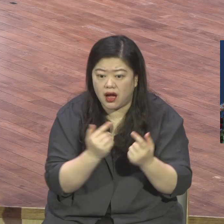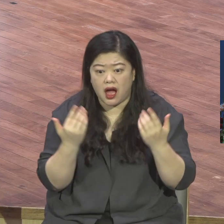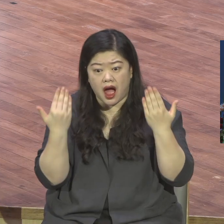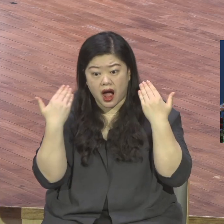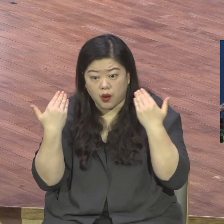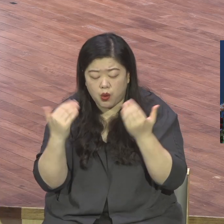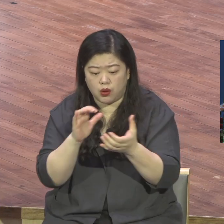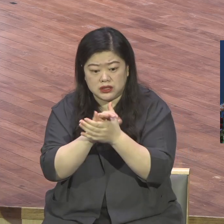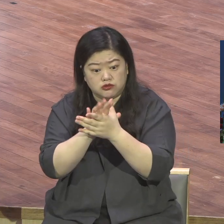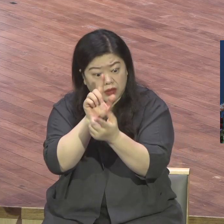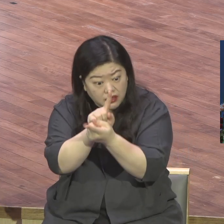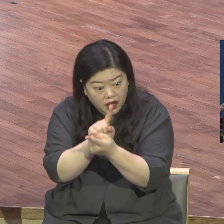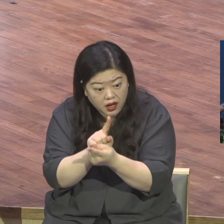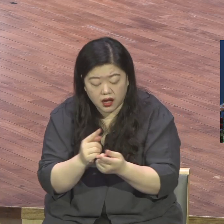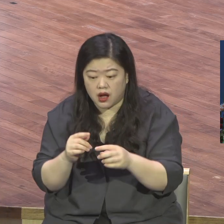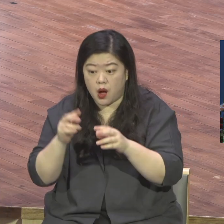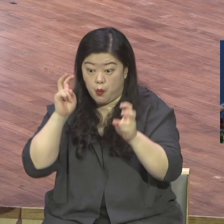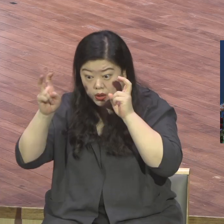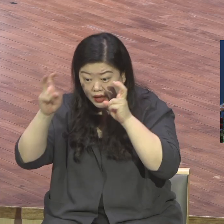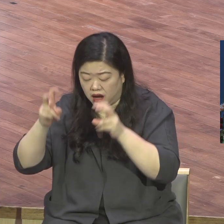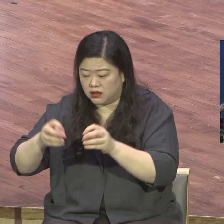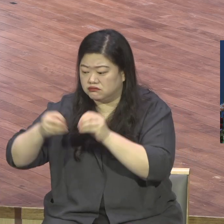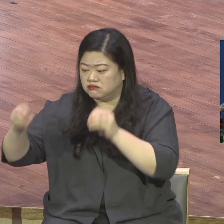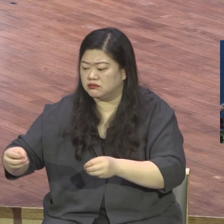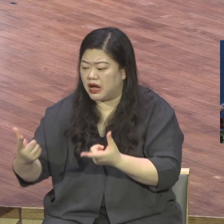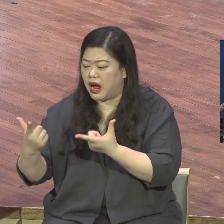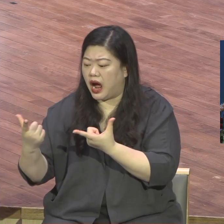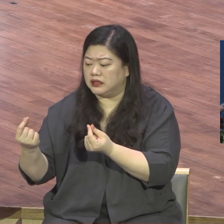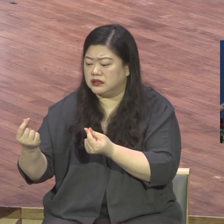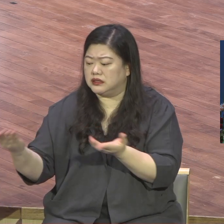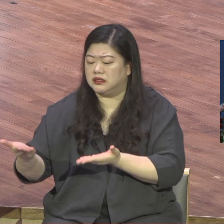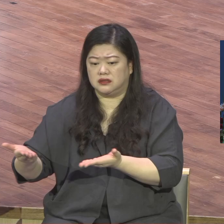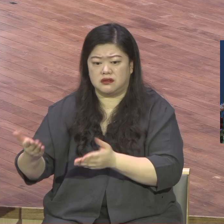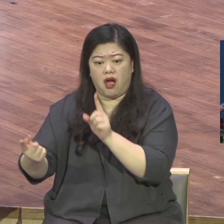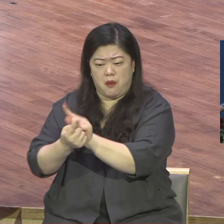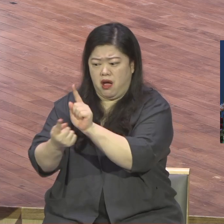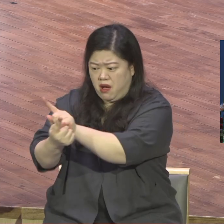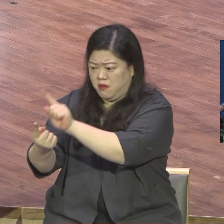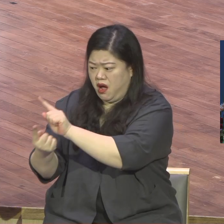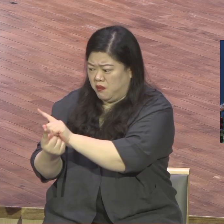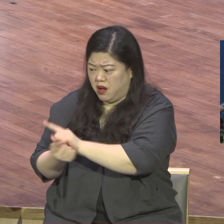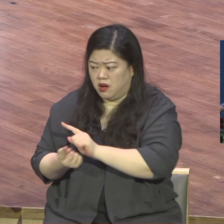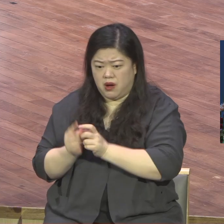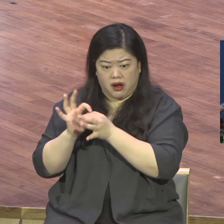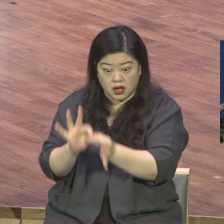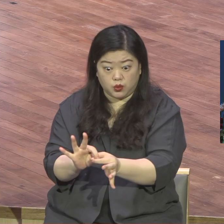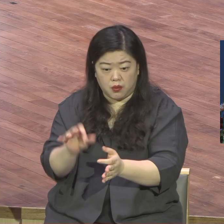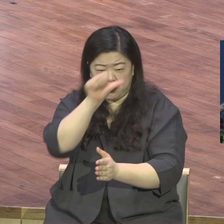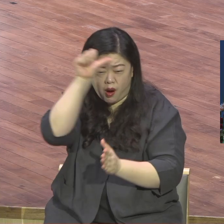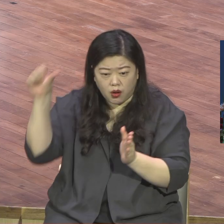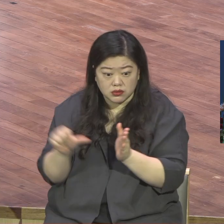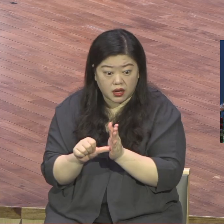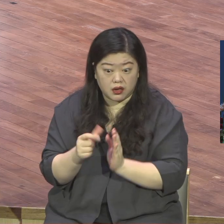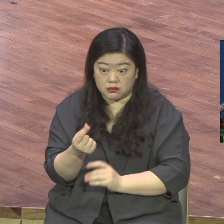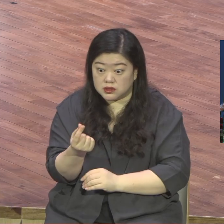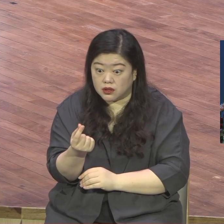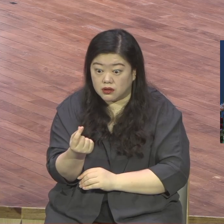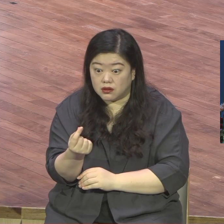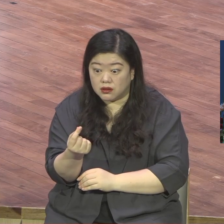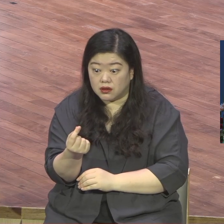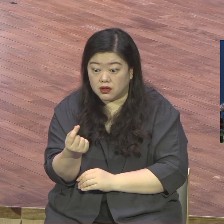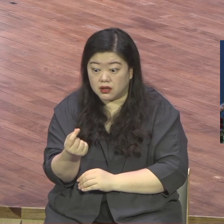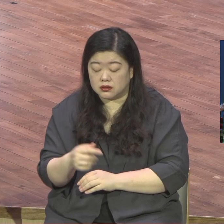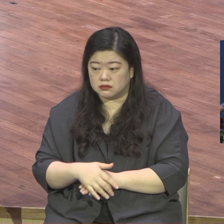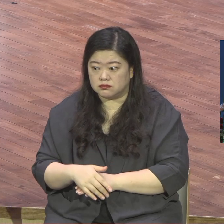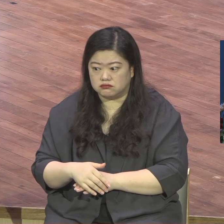많은 분들이 성공적인 삶을 살기를 원하지요. 인생 성공, 삶 속에 나